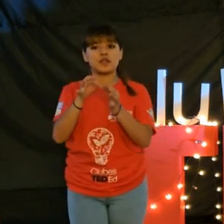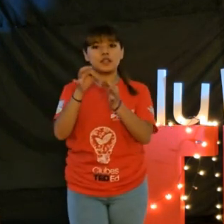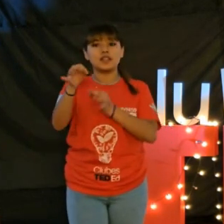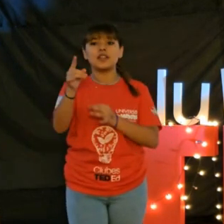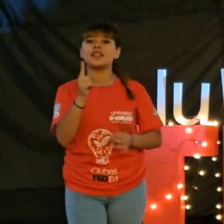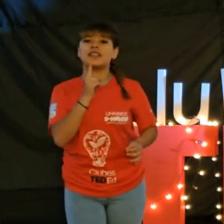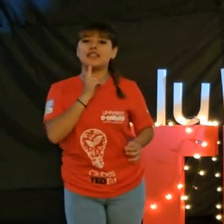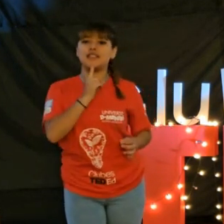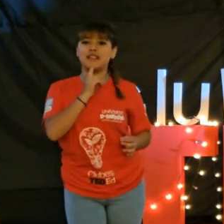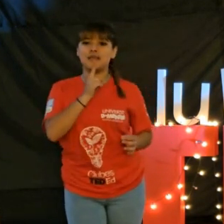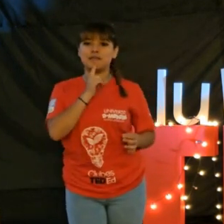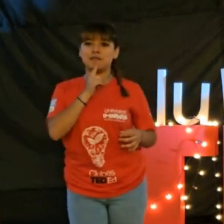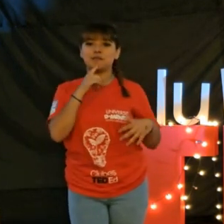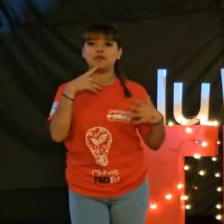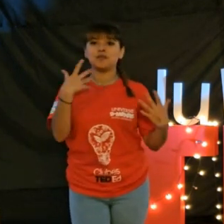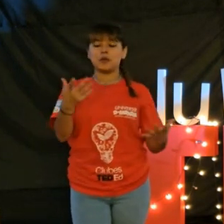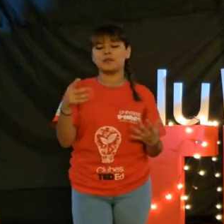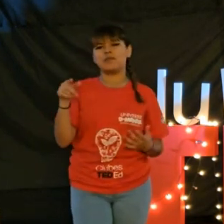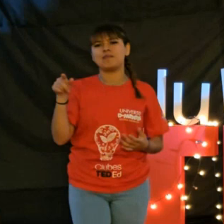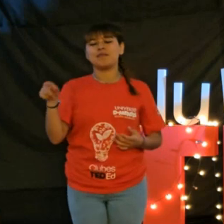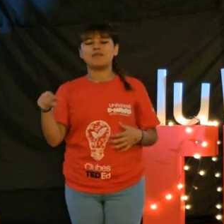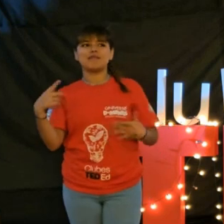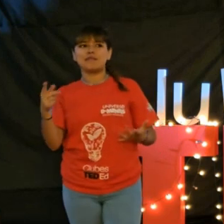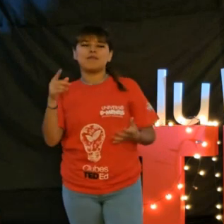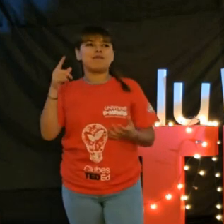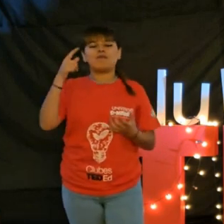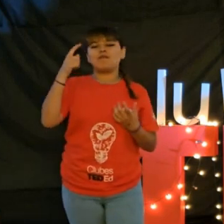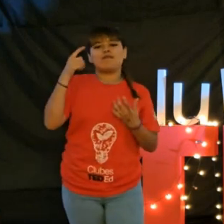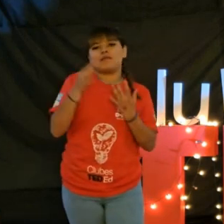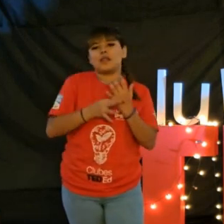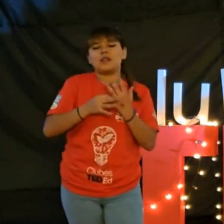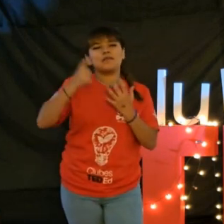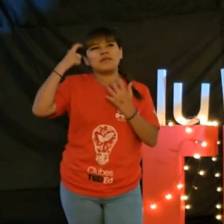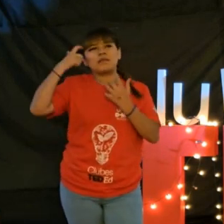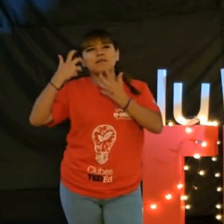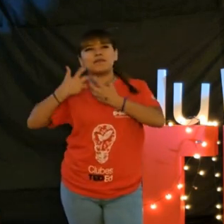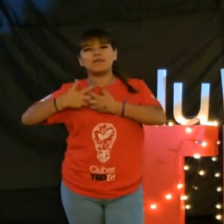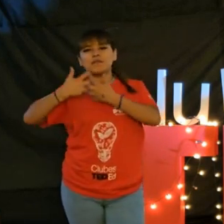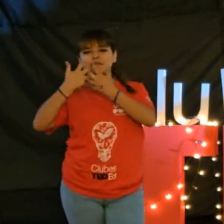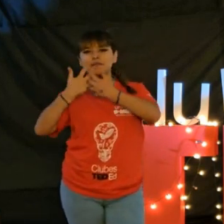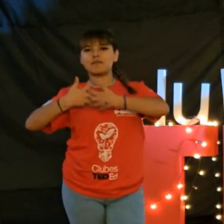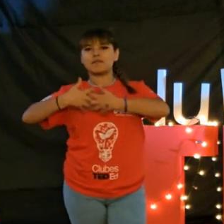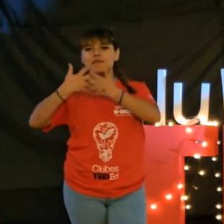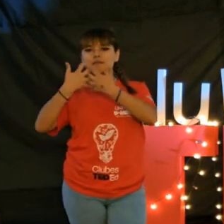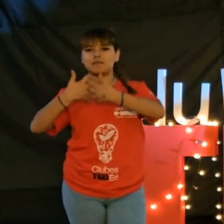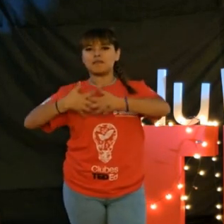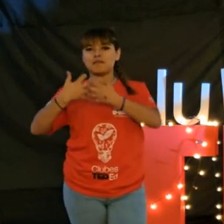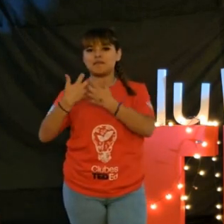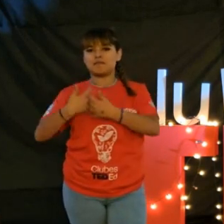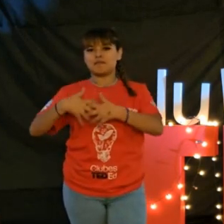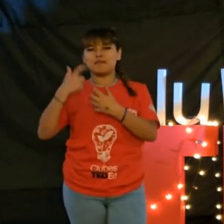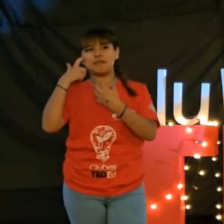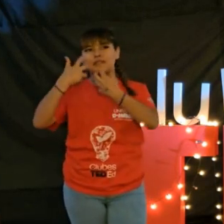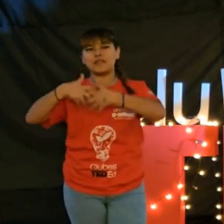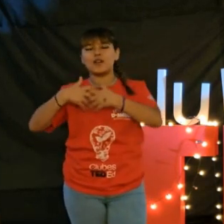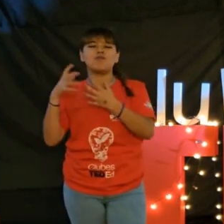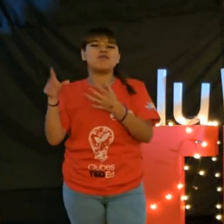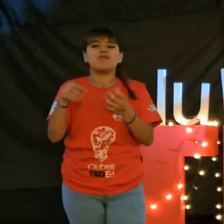se fueron a la provincia de Jujuy, un pueblito que se llama Ticara. Estaba de ahí, reflexionaba